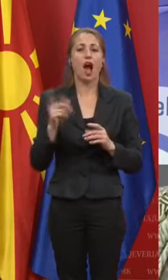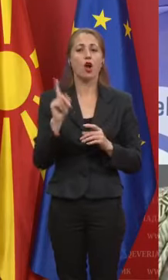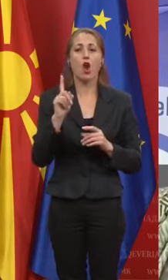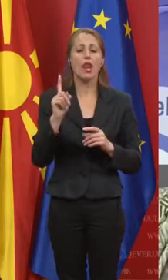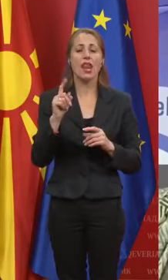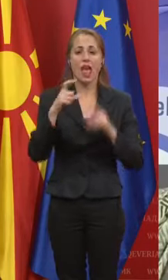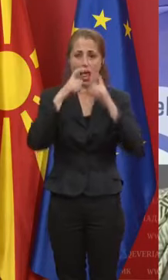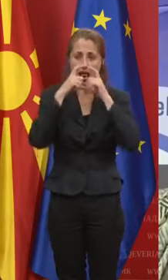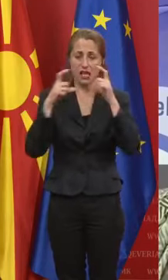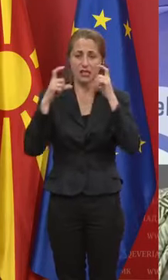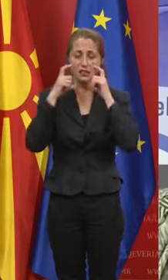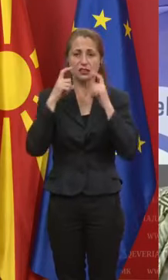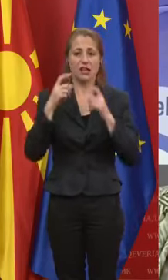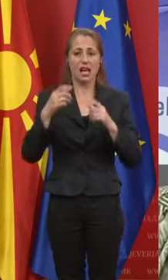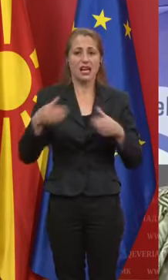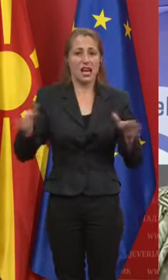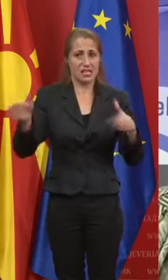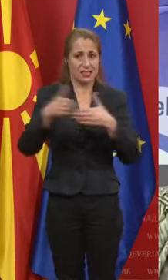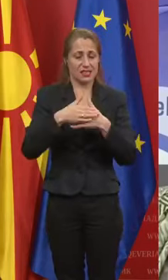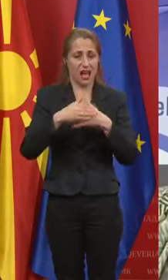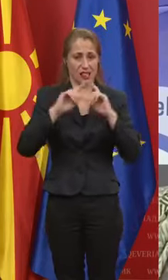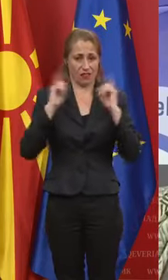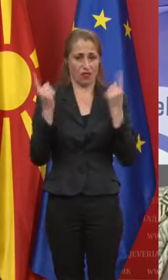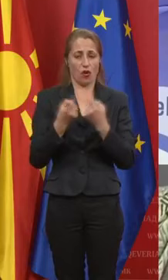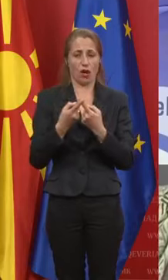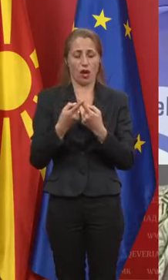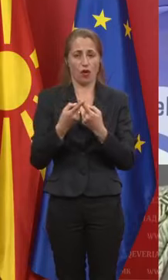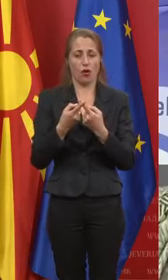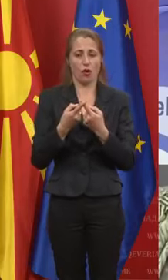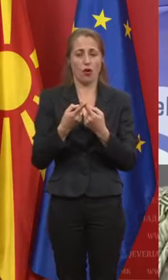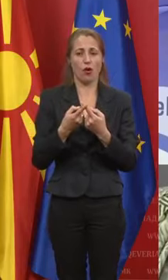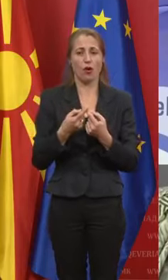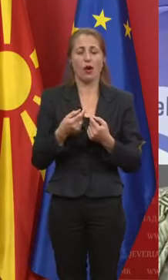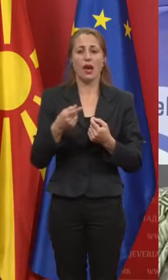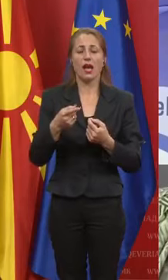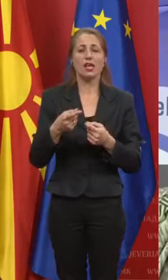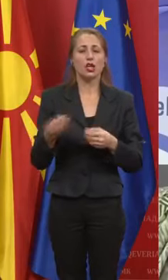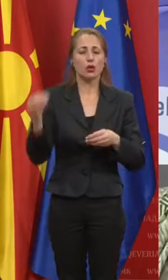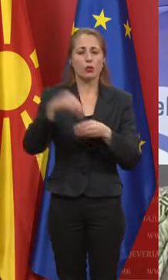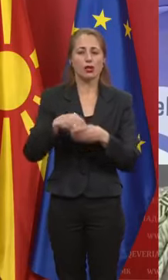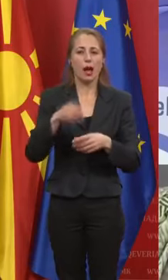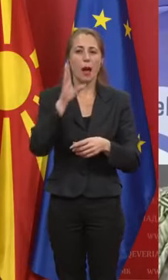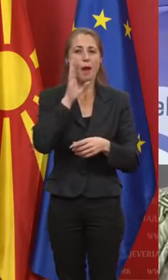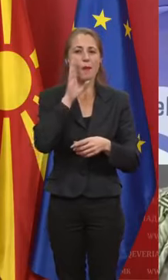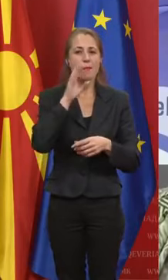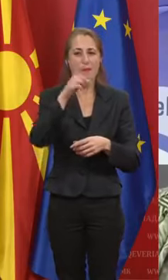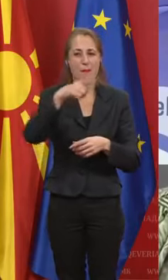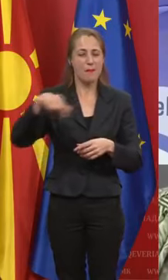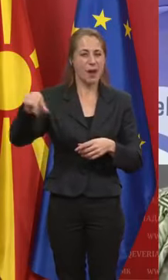маска, за сега на затворено? И дополнително делот мајките кои бараат